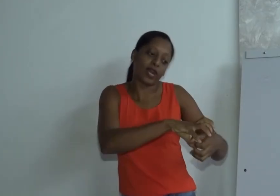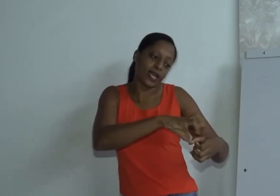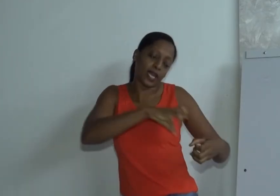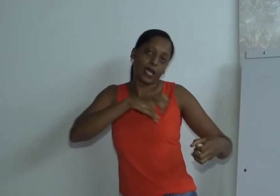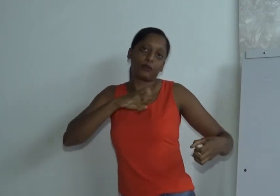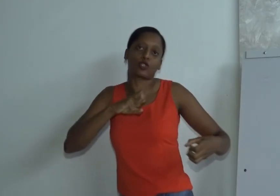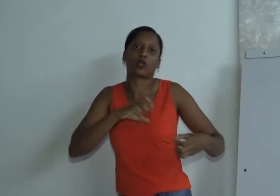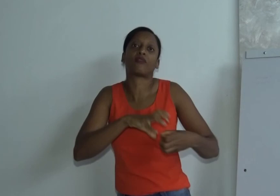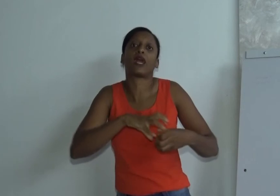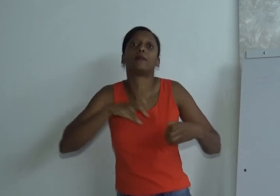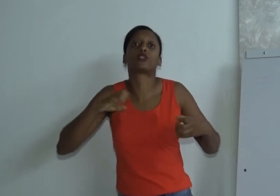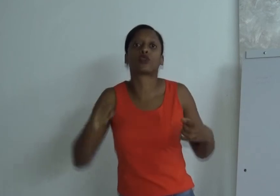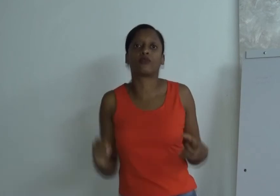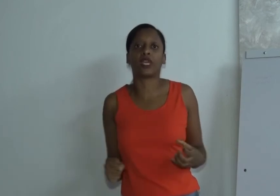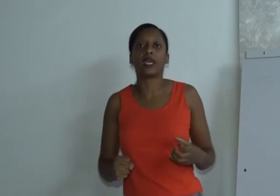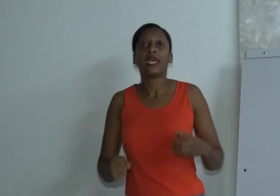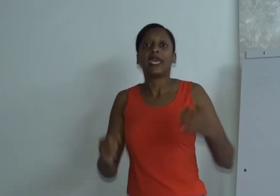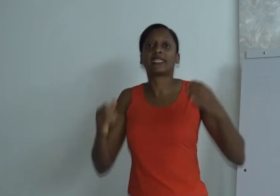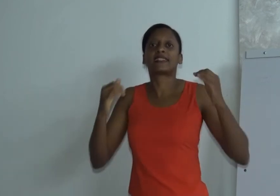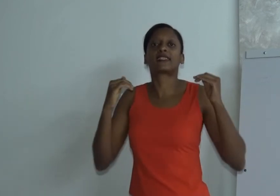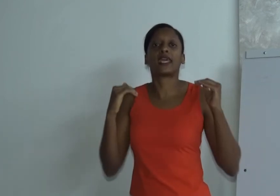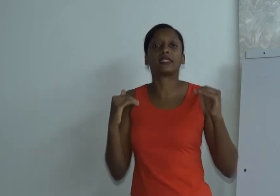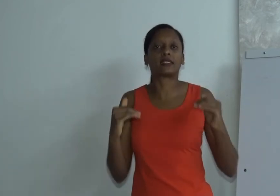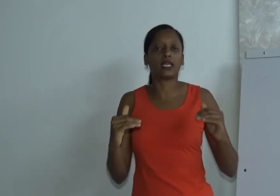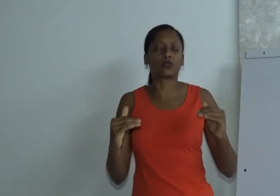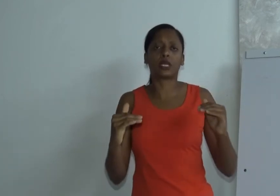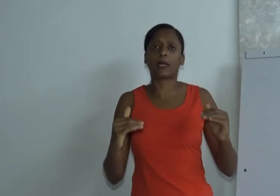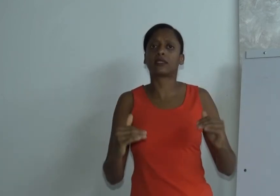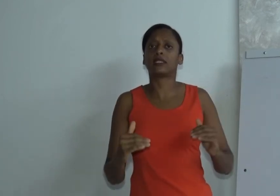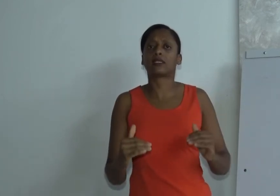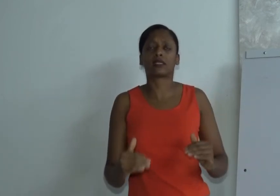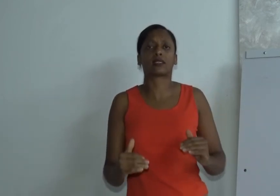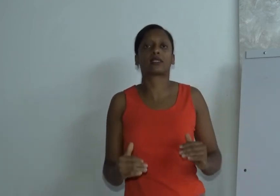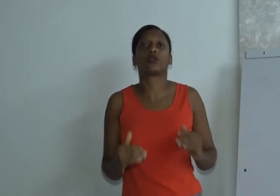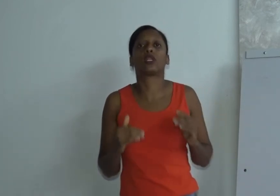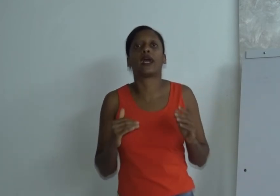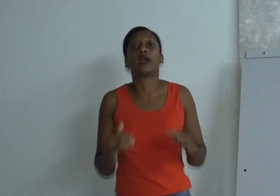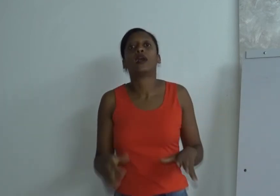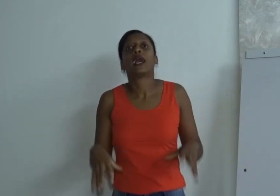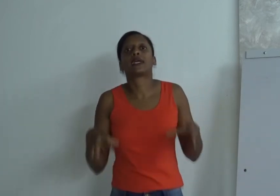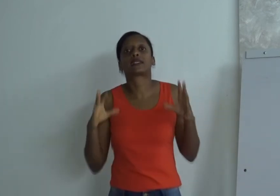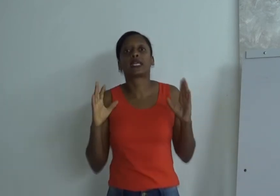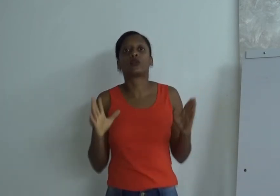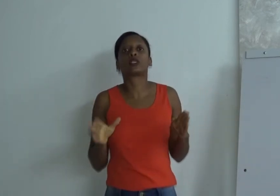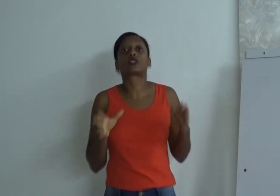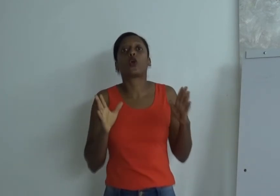vai absorver esses resíduos da matriz extracelular? As células